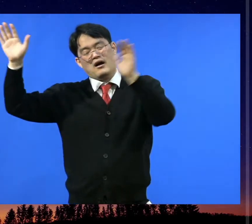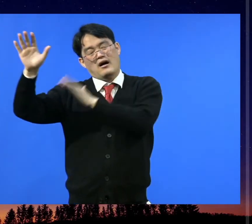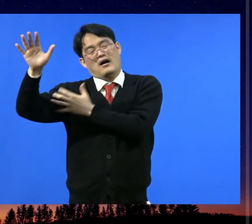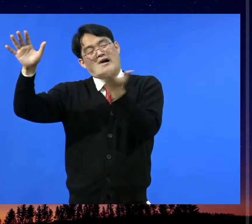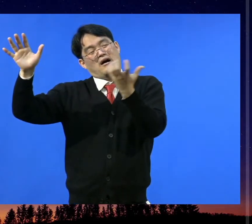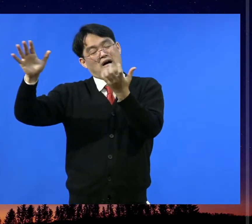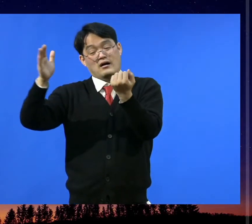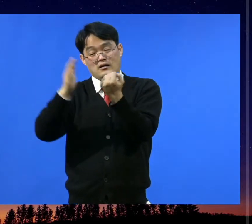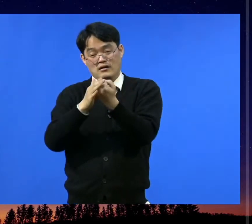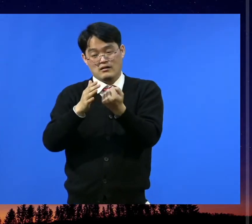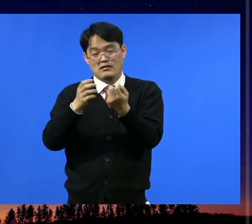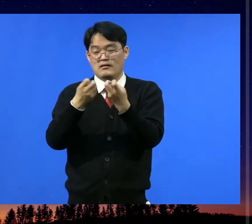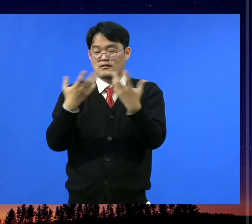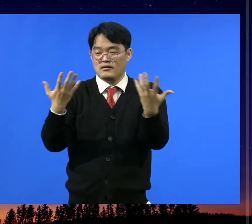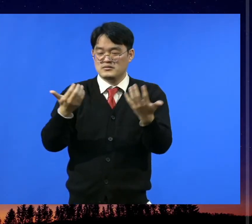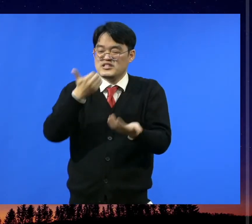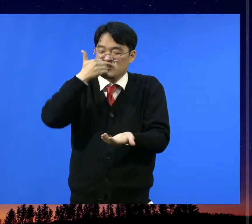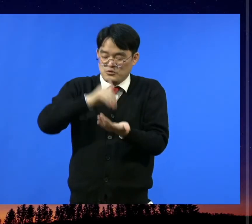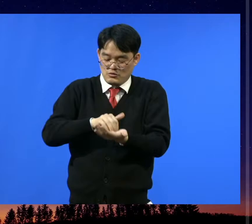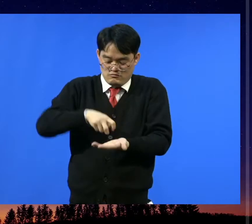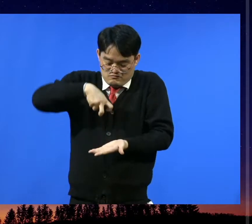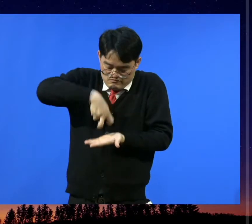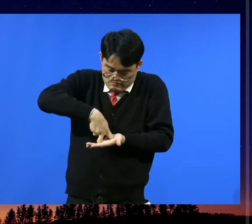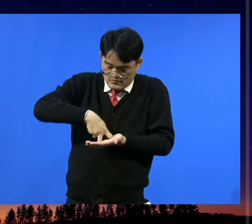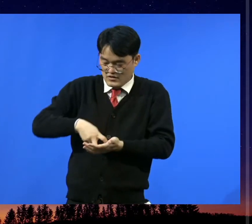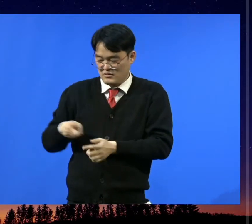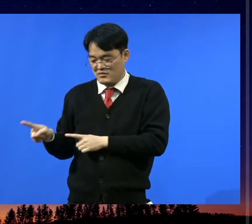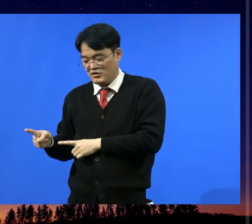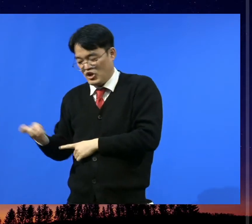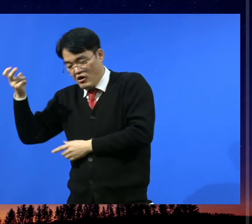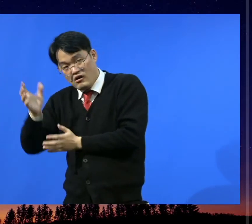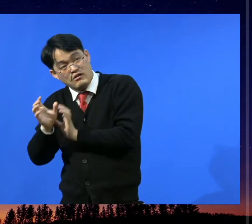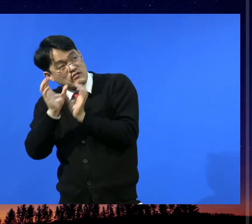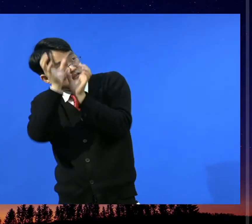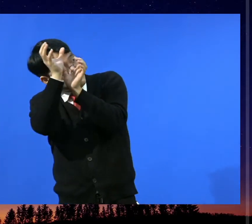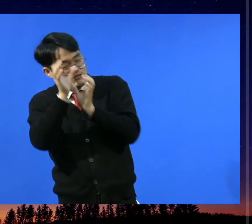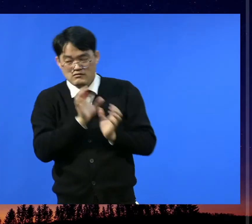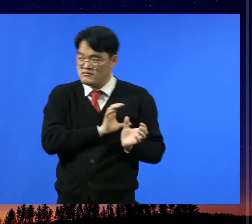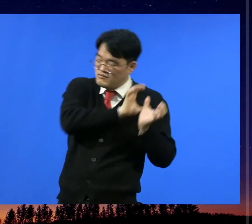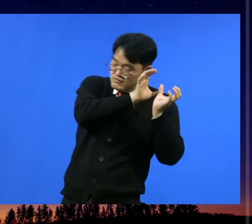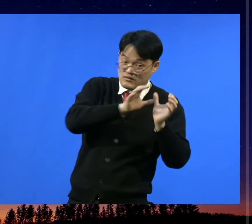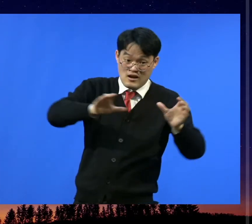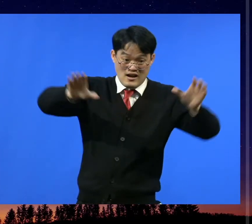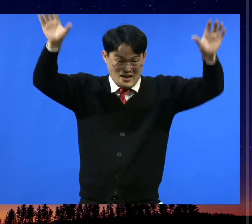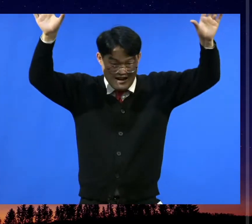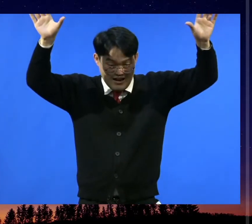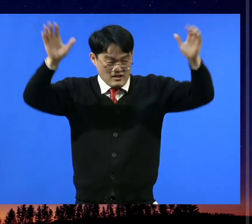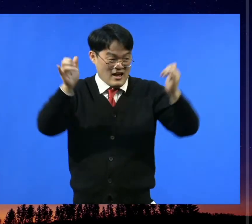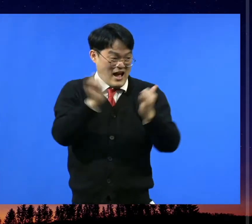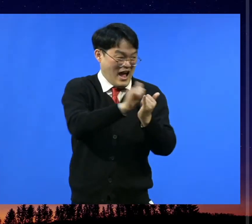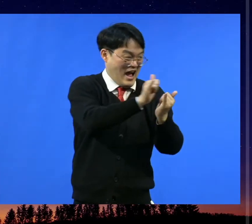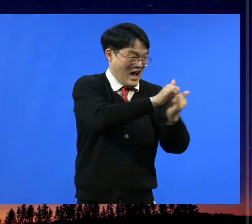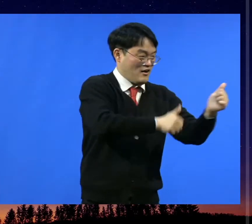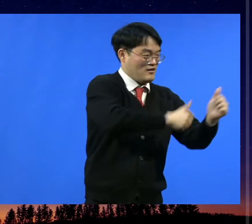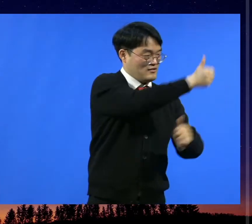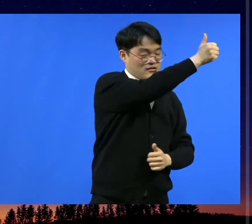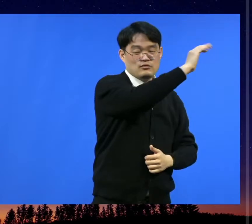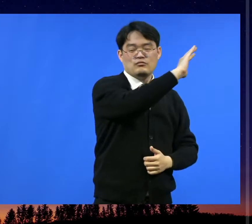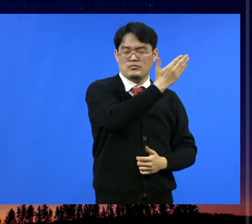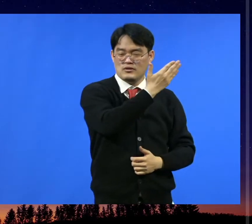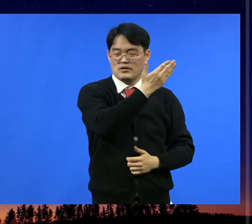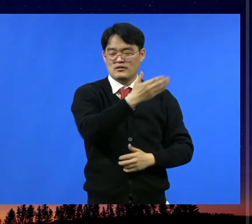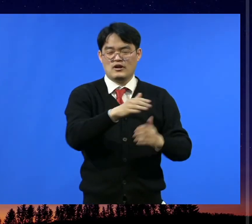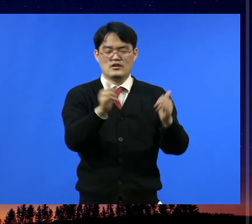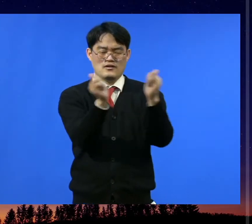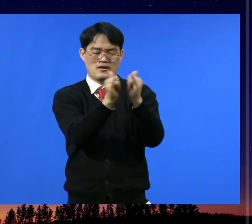힘드니까 아론과 훌이 받쳐주는 거예요. 그럼 계속 전쟁에 승리하는 거예요. 근데 전선에서